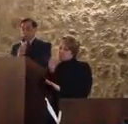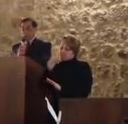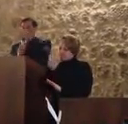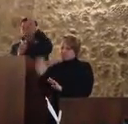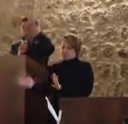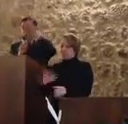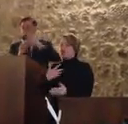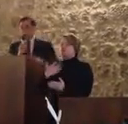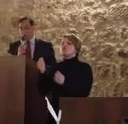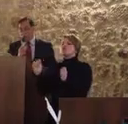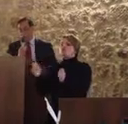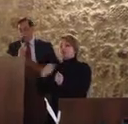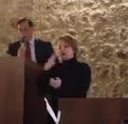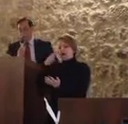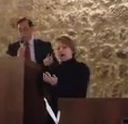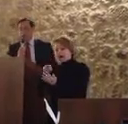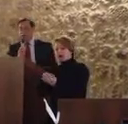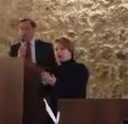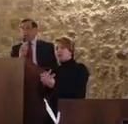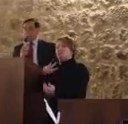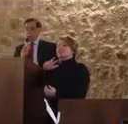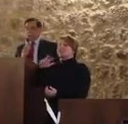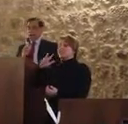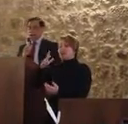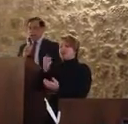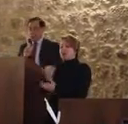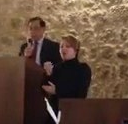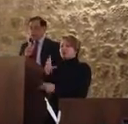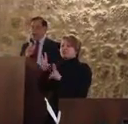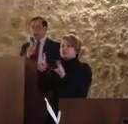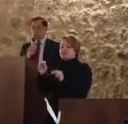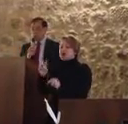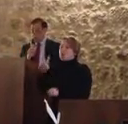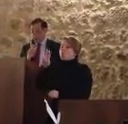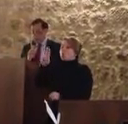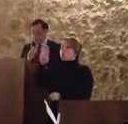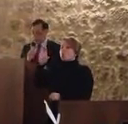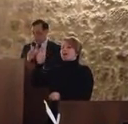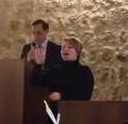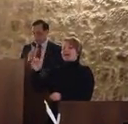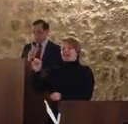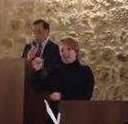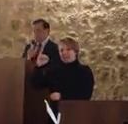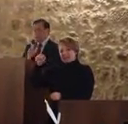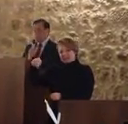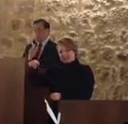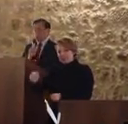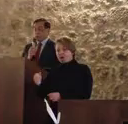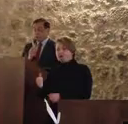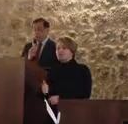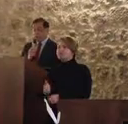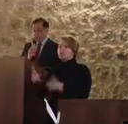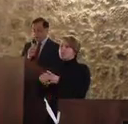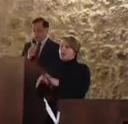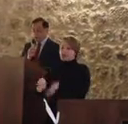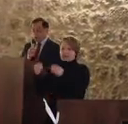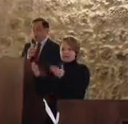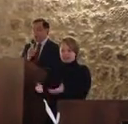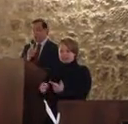Ci sono tre notizie principali. Ucraina, primi atti di guerra. Seconda